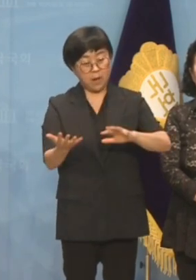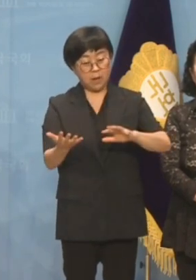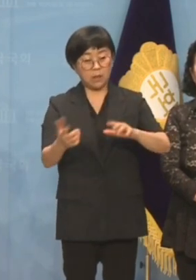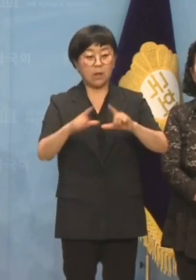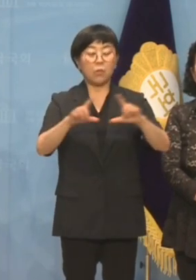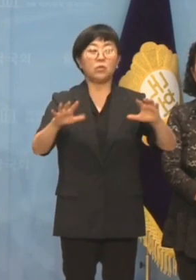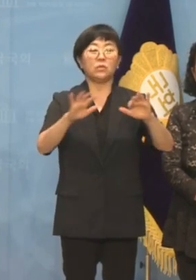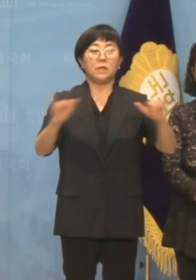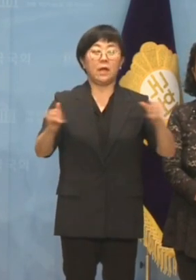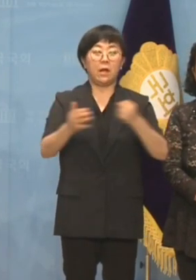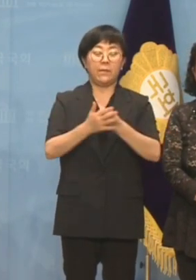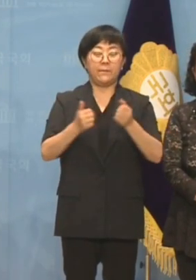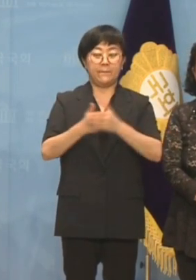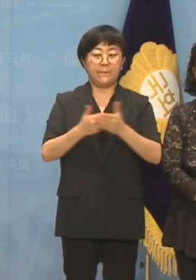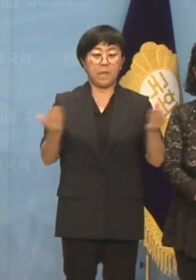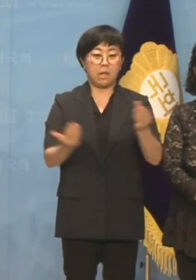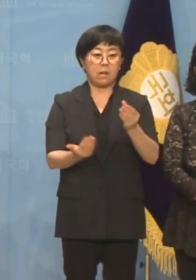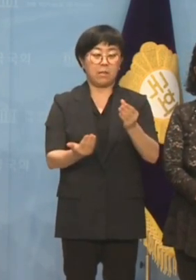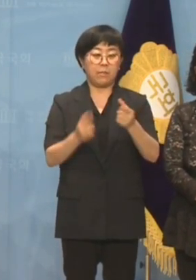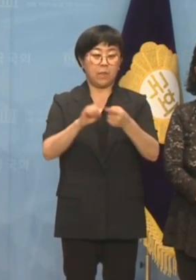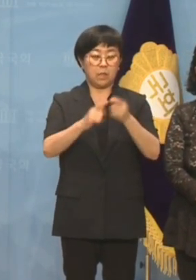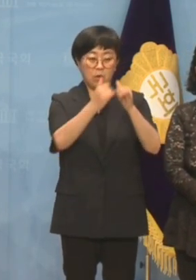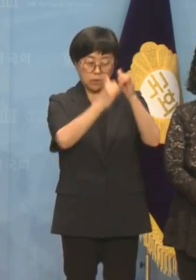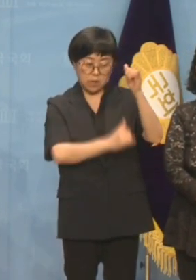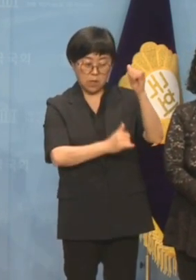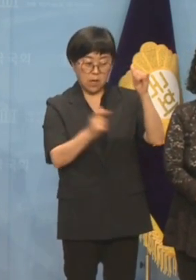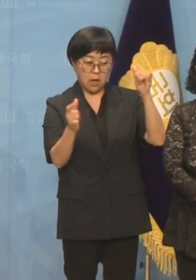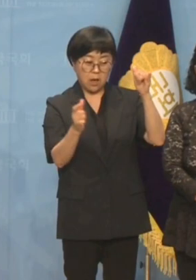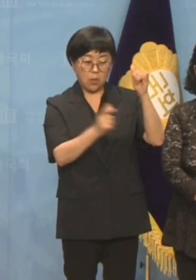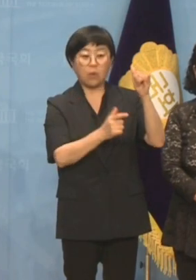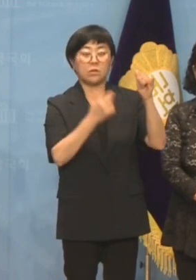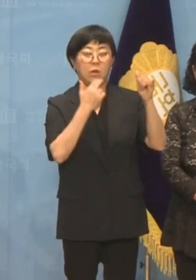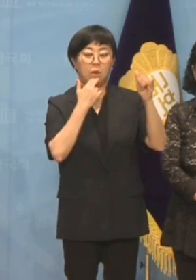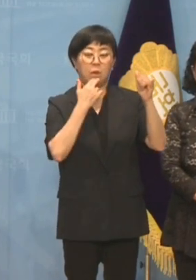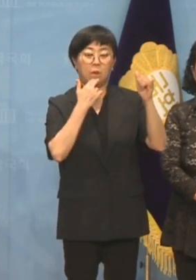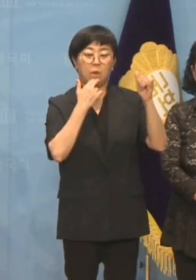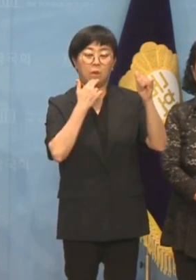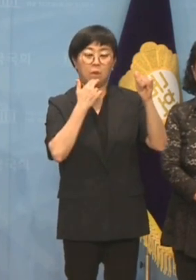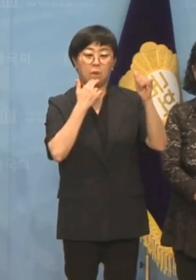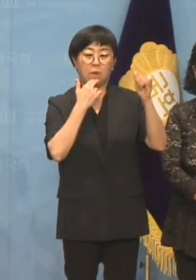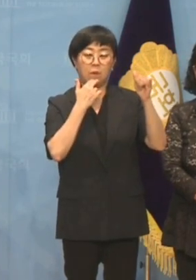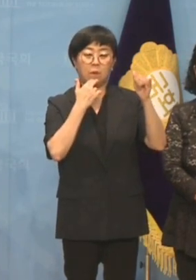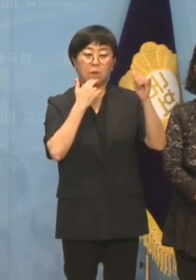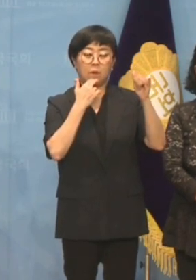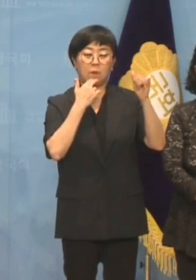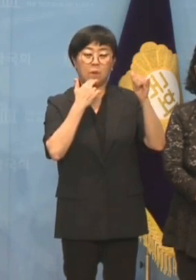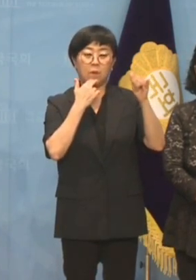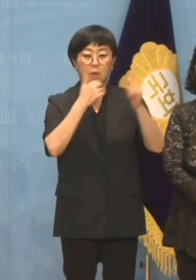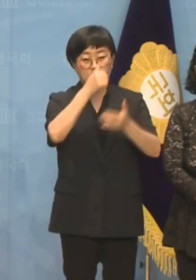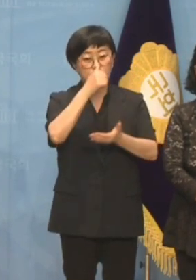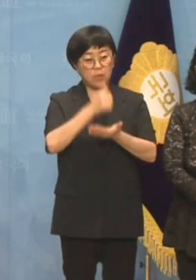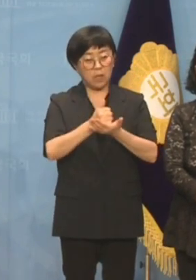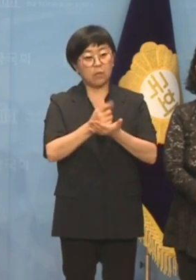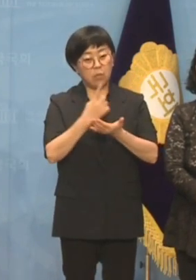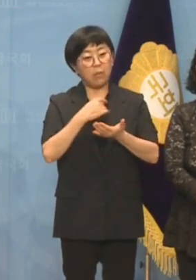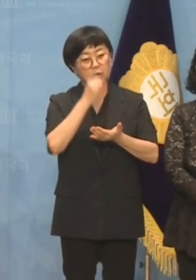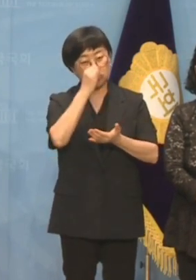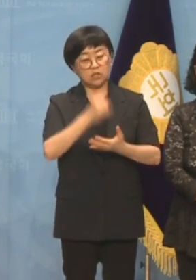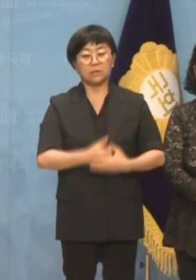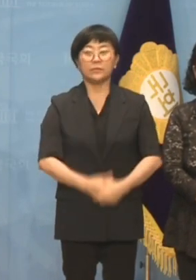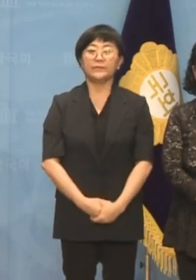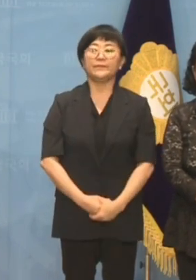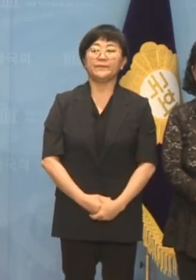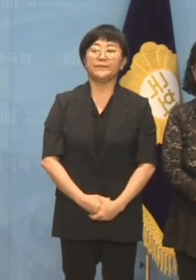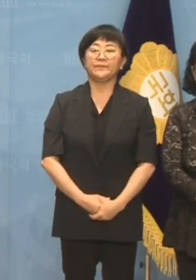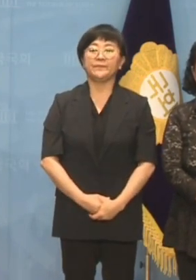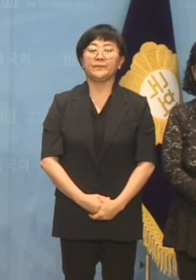희생자 사건을 역사 교과서에 한 줄도 등재하지 않는 우를 범하고